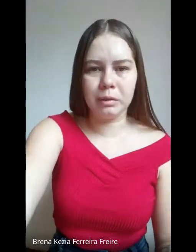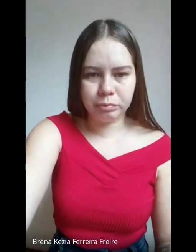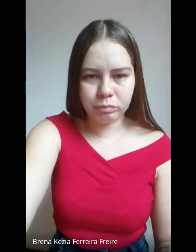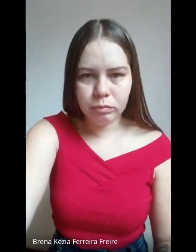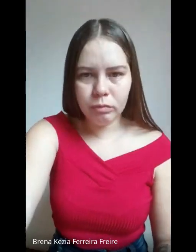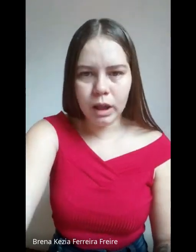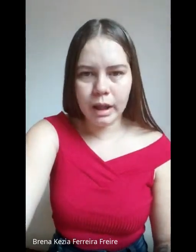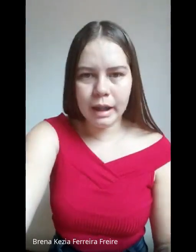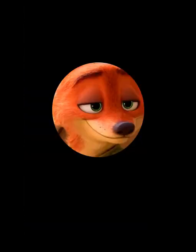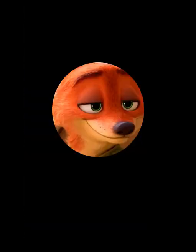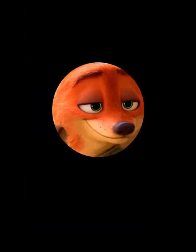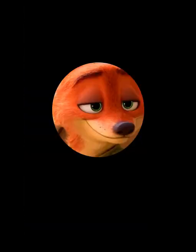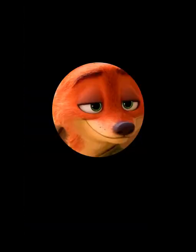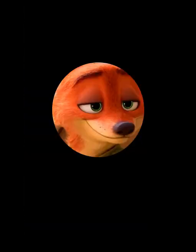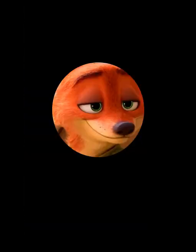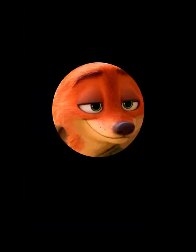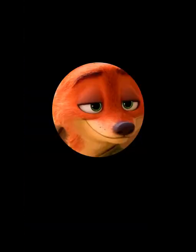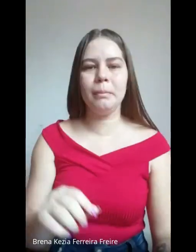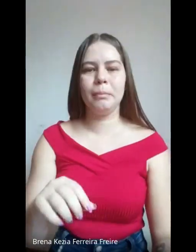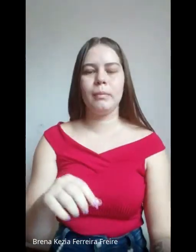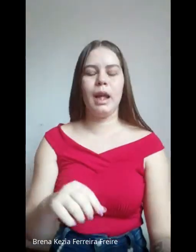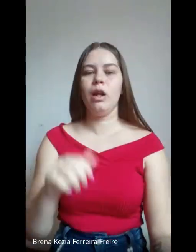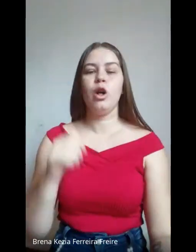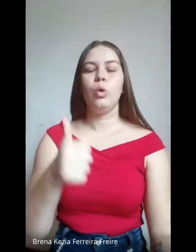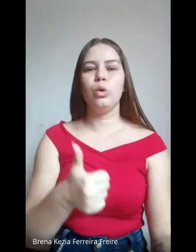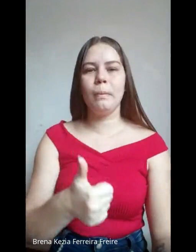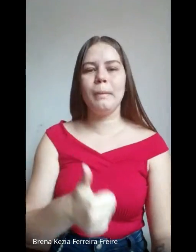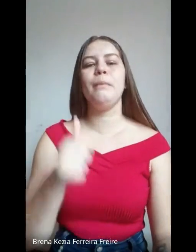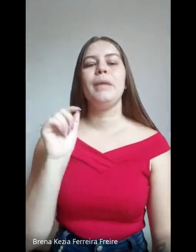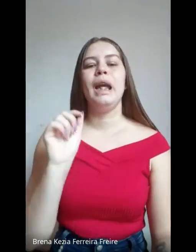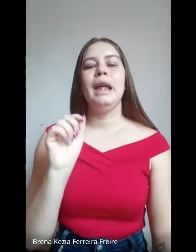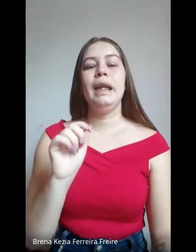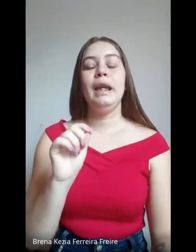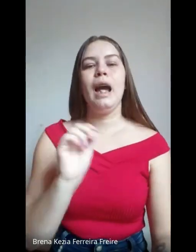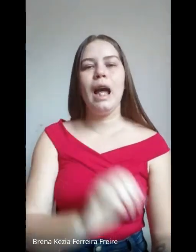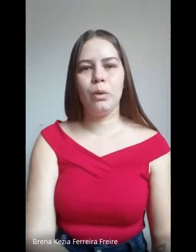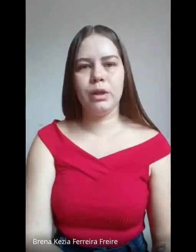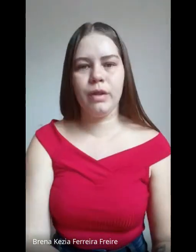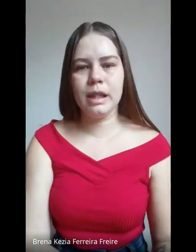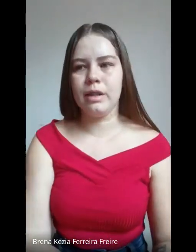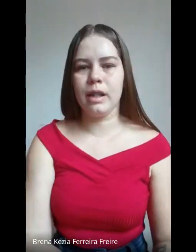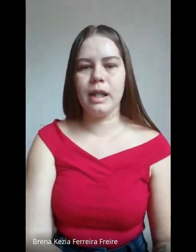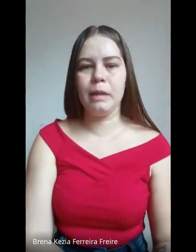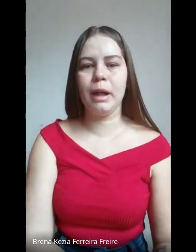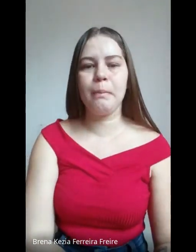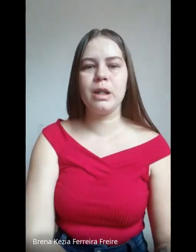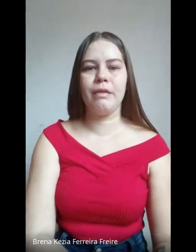no chat o nome, né? O número e a turma de vocês, tá certo? Para que eu possa fazer